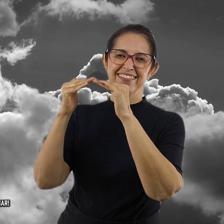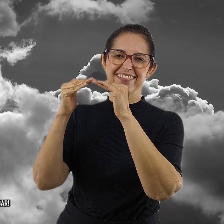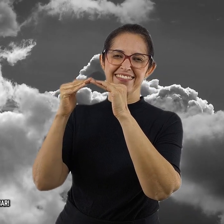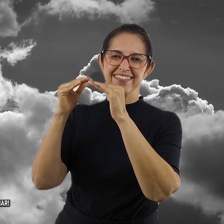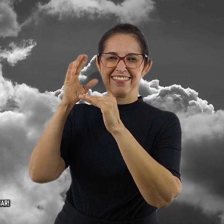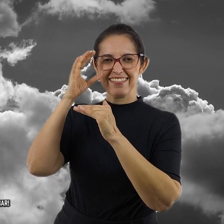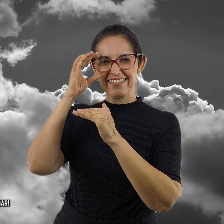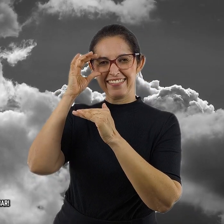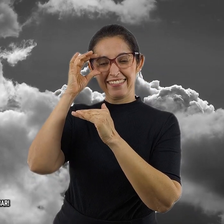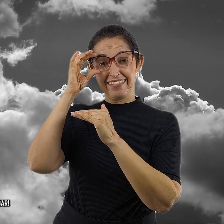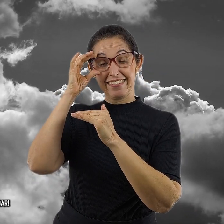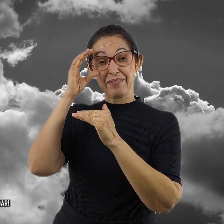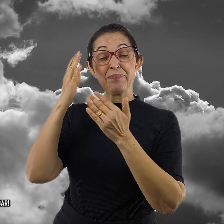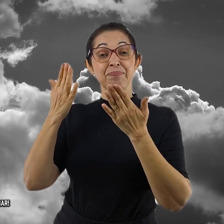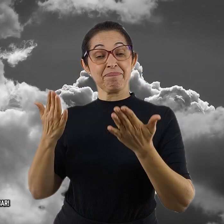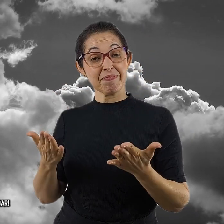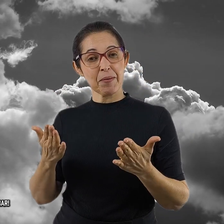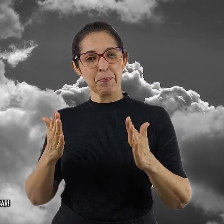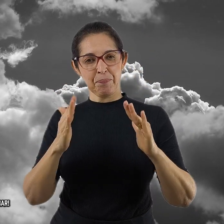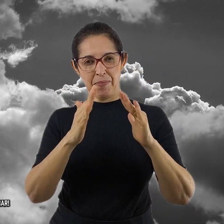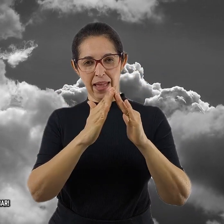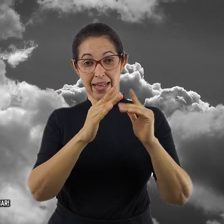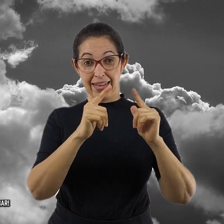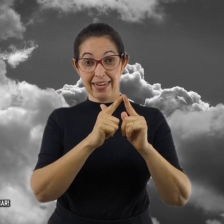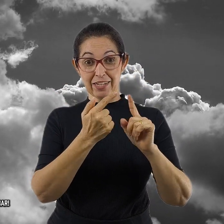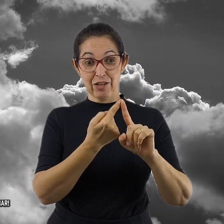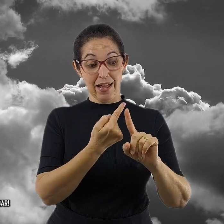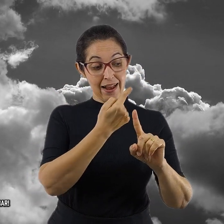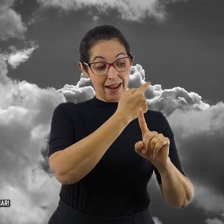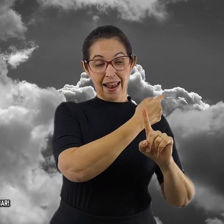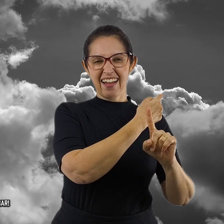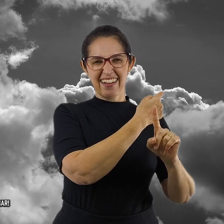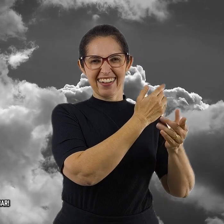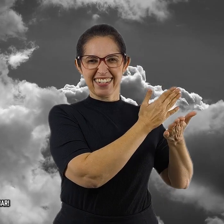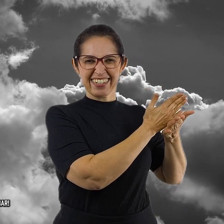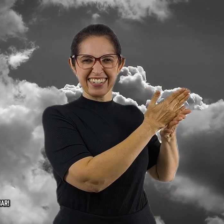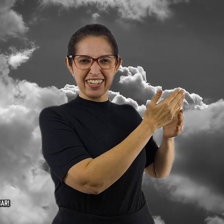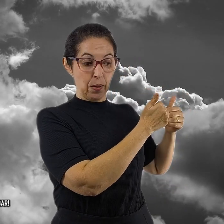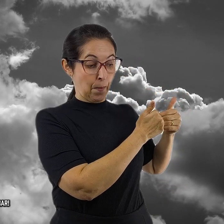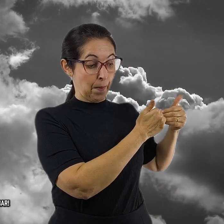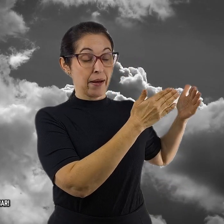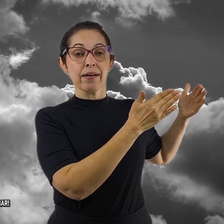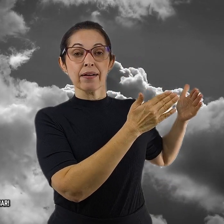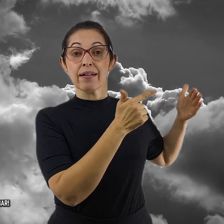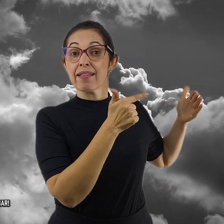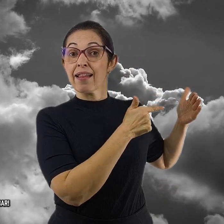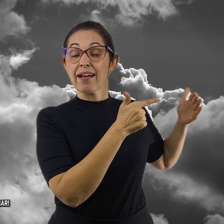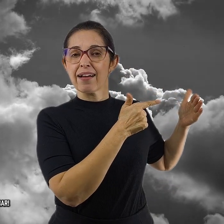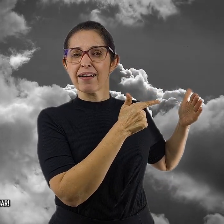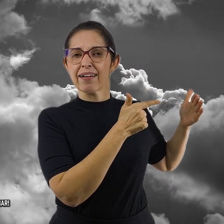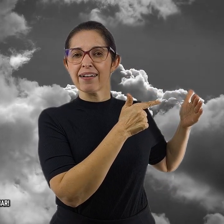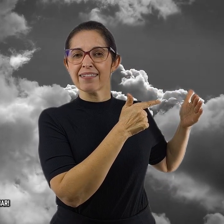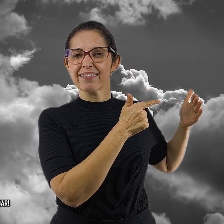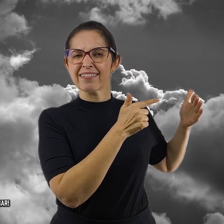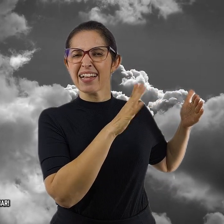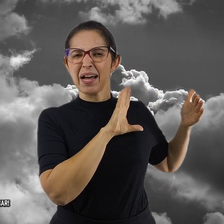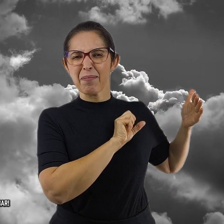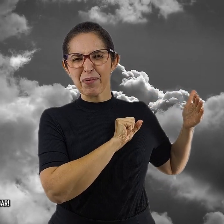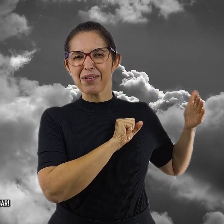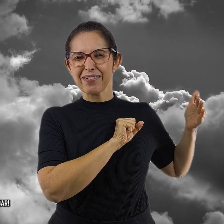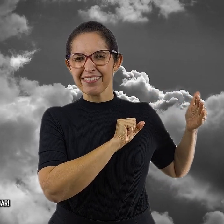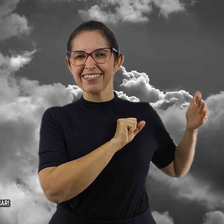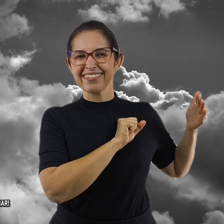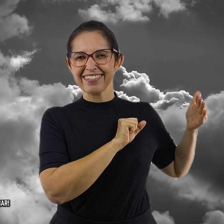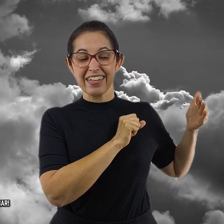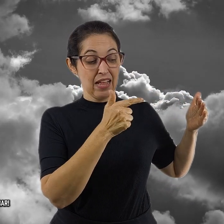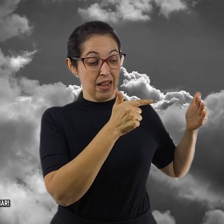amor. A igreja primitiva, a gente diz: não, mas a igreja primitiva não, pastor, a igreja primitiva amou. Não, é muito interessante